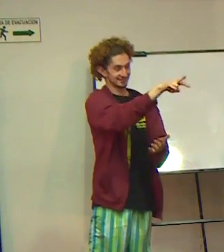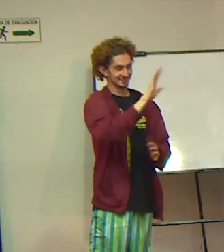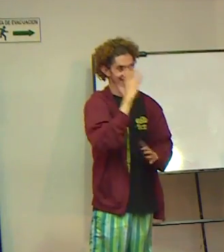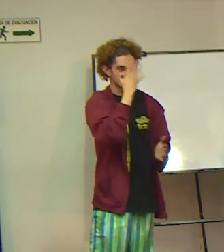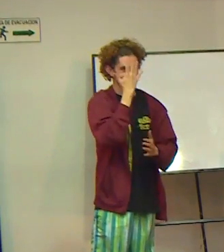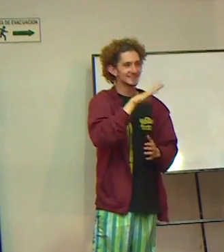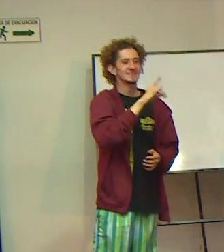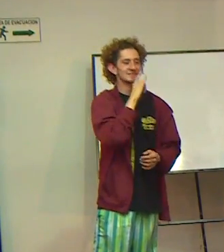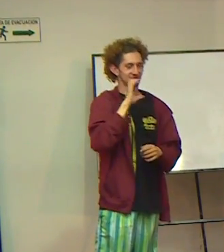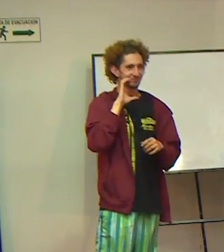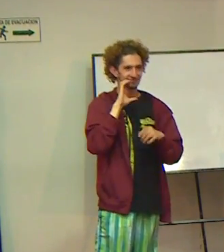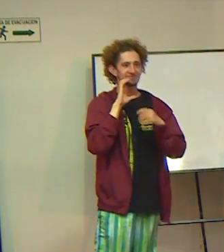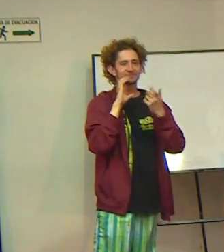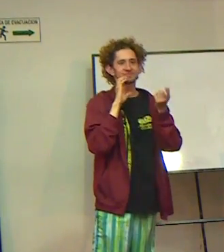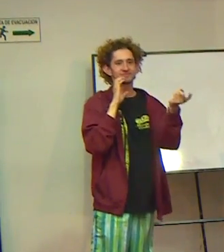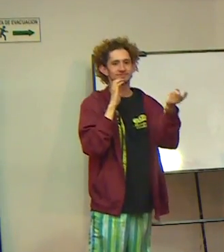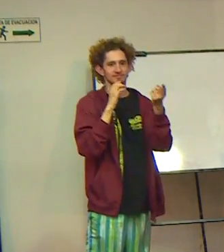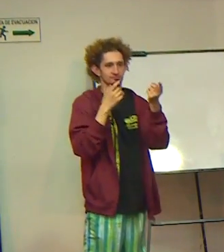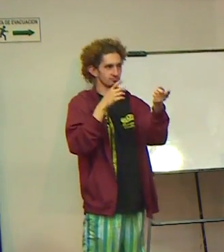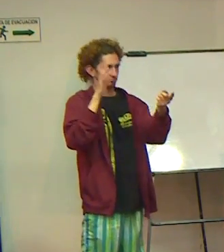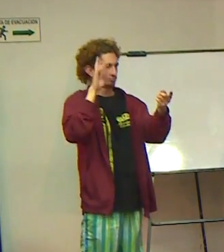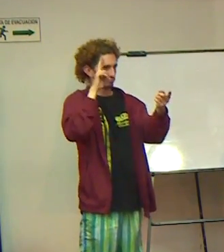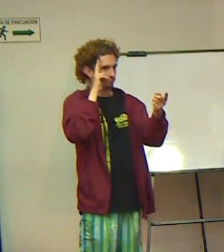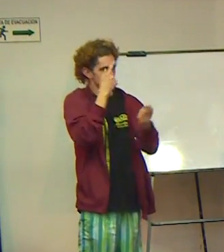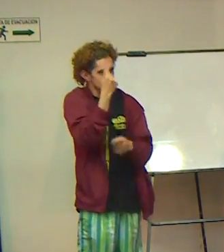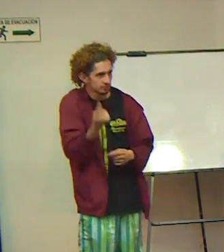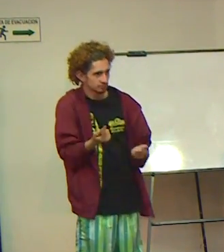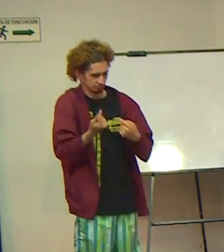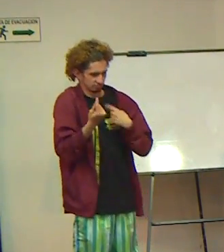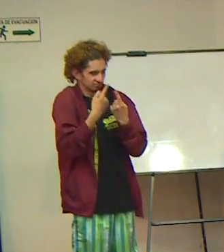Carlos, si me confundo porque las dos señas son muy parecidas,